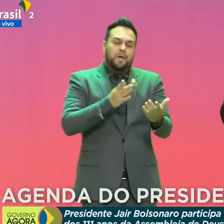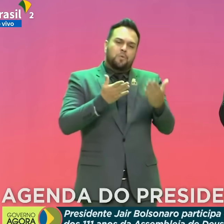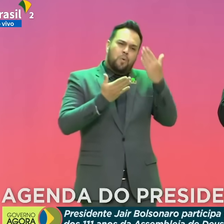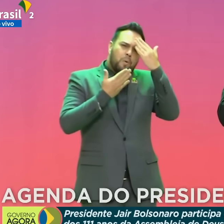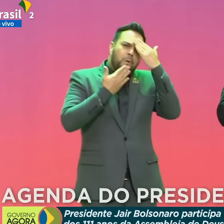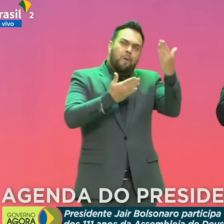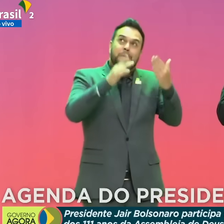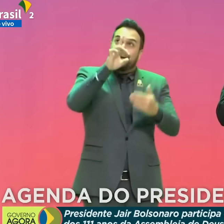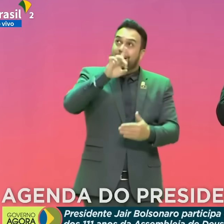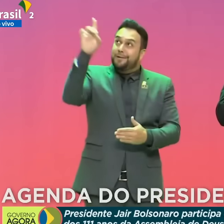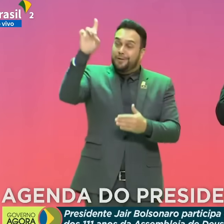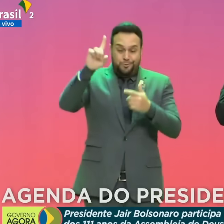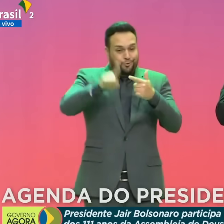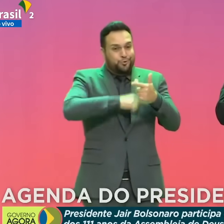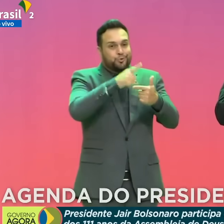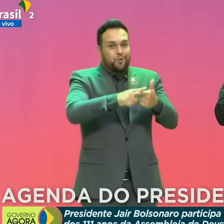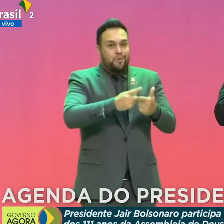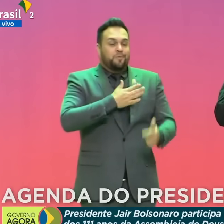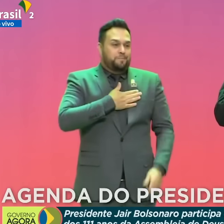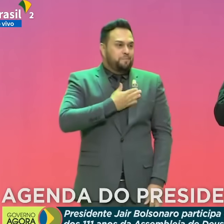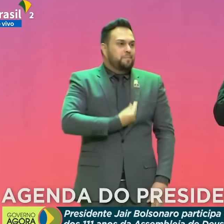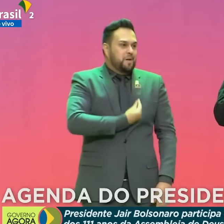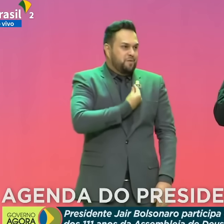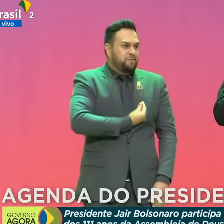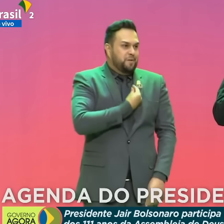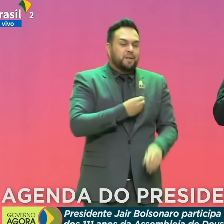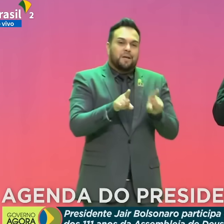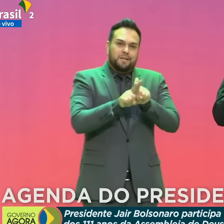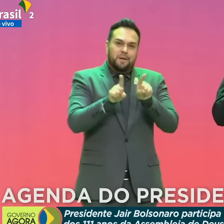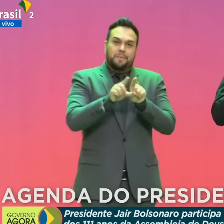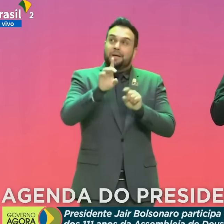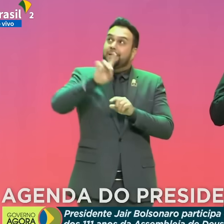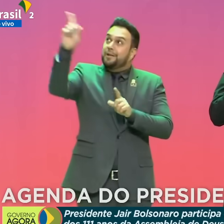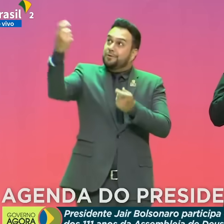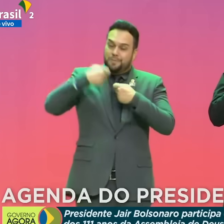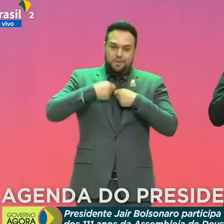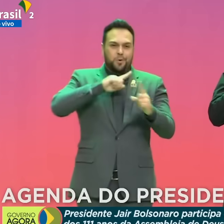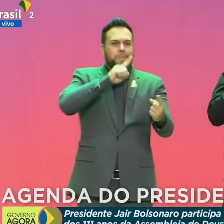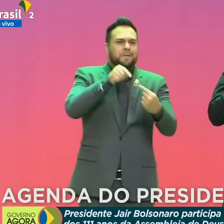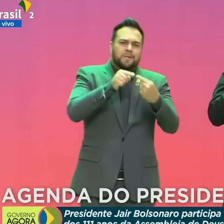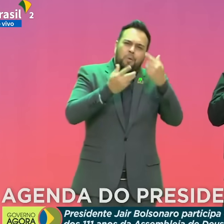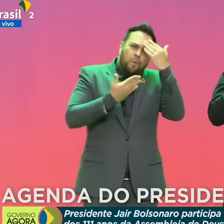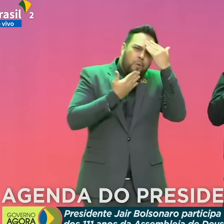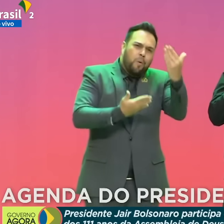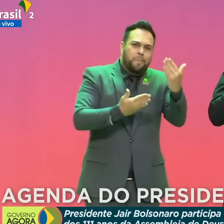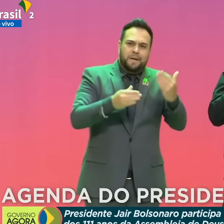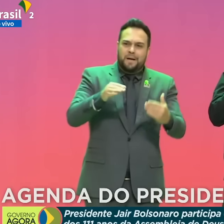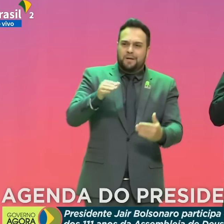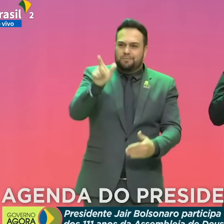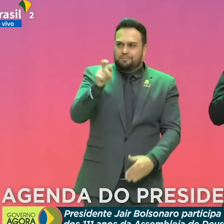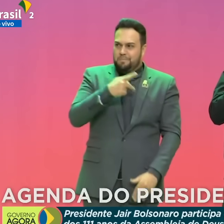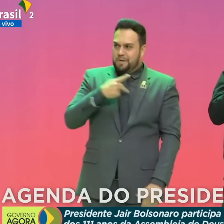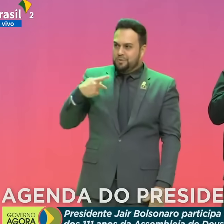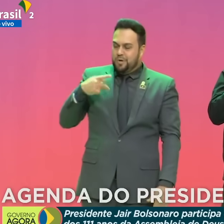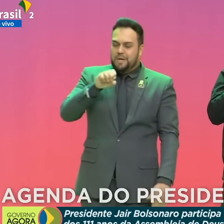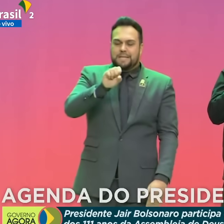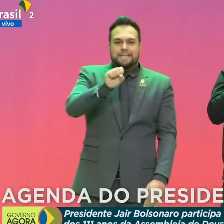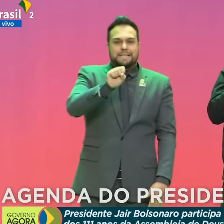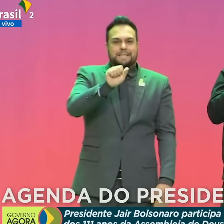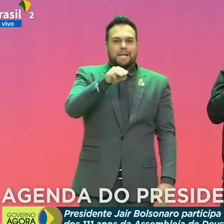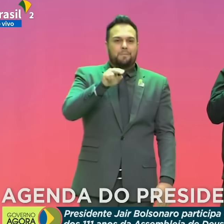Obrigado, meu Deus, mais uma vez, pela minha vida e pela missão. Obrigado, Samuel Câmara, por